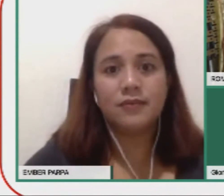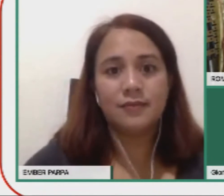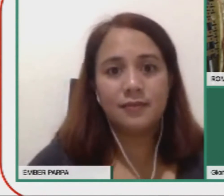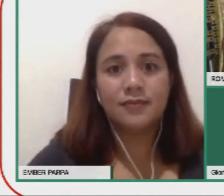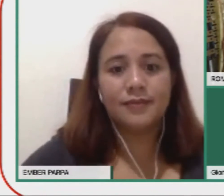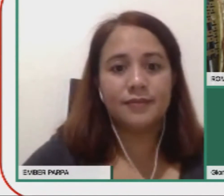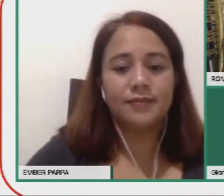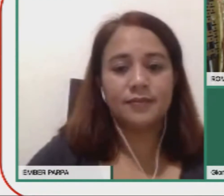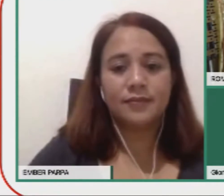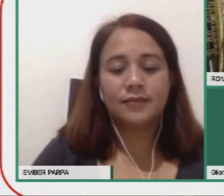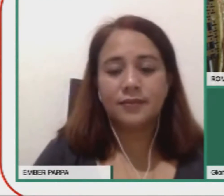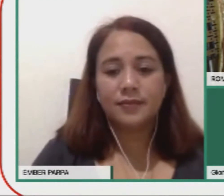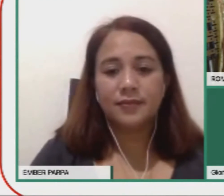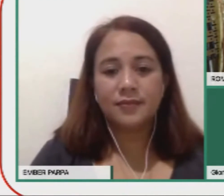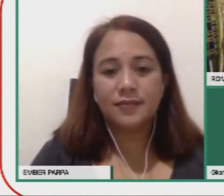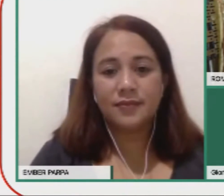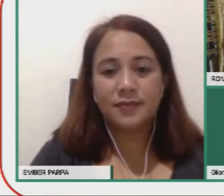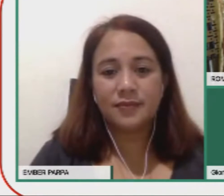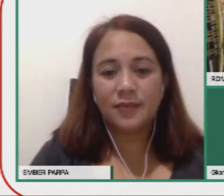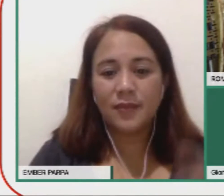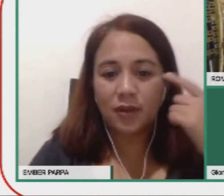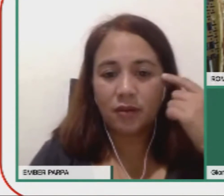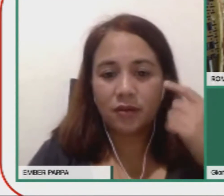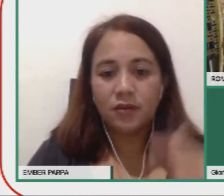Ba't hindi, nakaka...